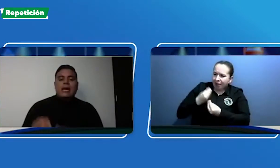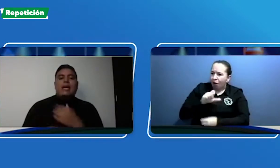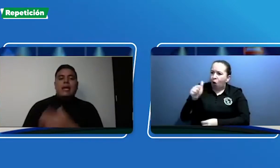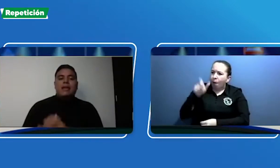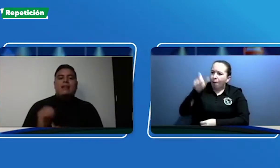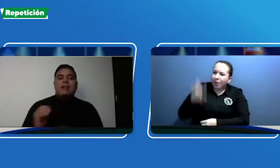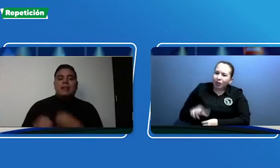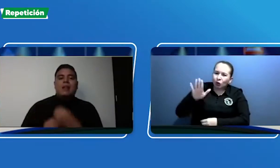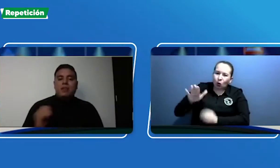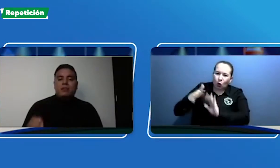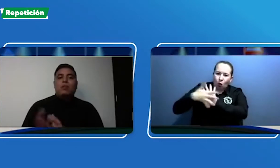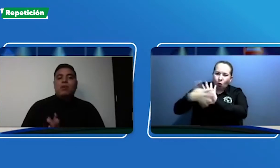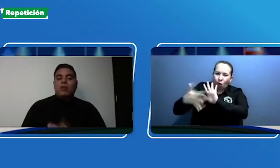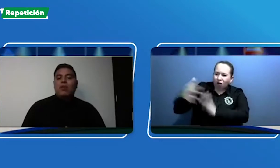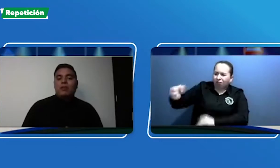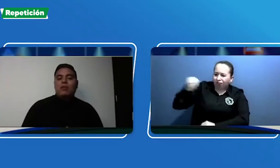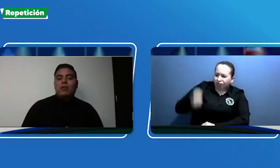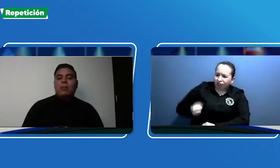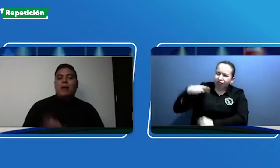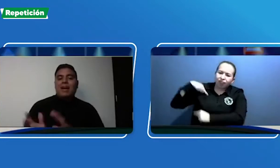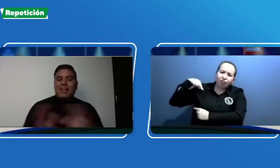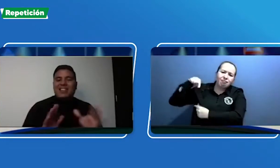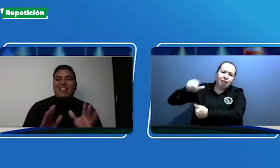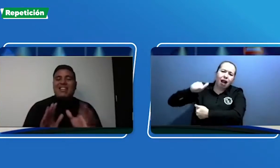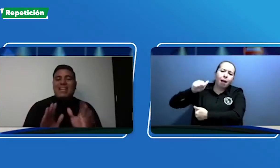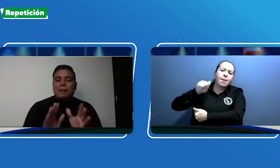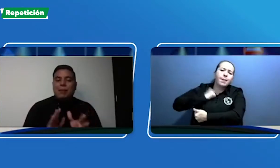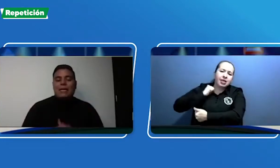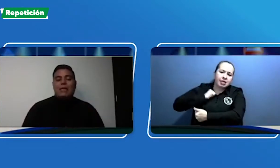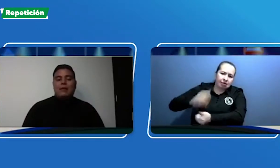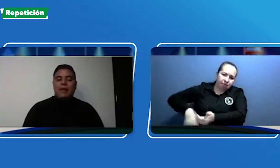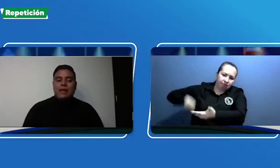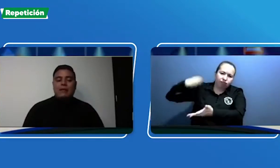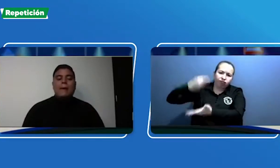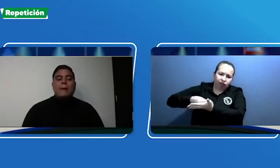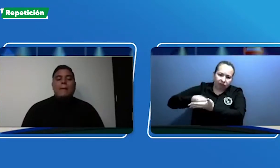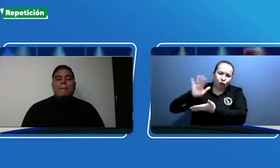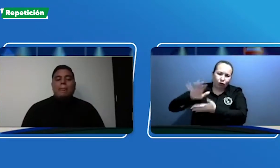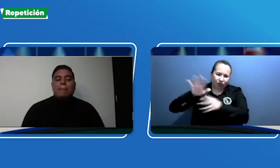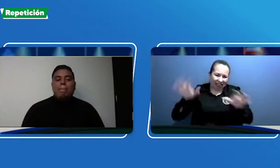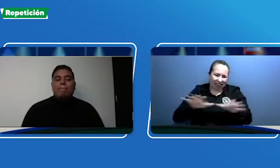contratar este servicio de modelo lingüístico para este tipo de actividades